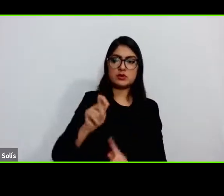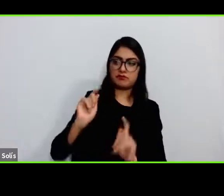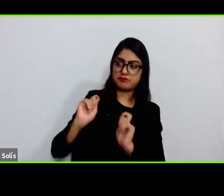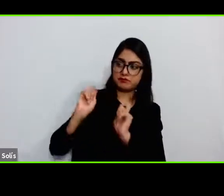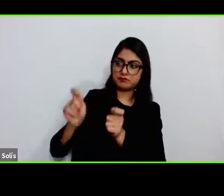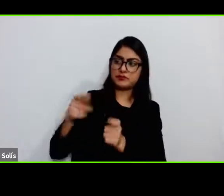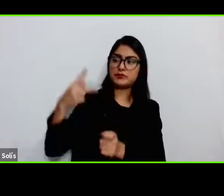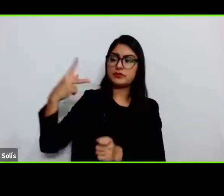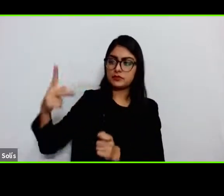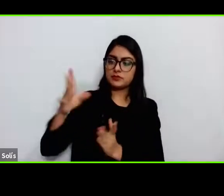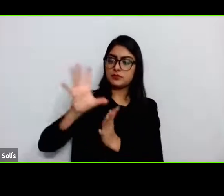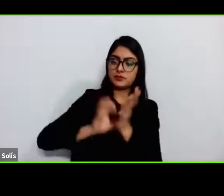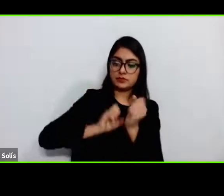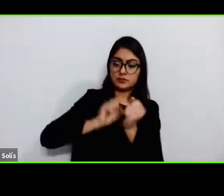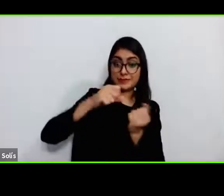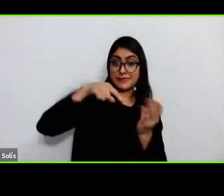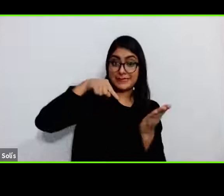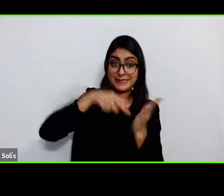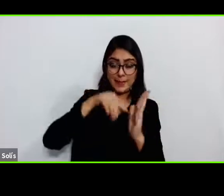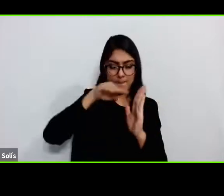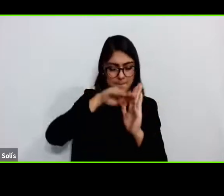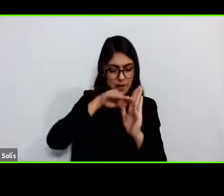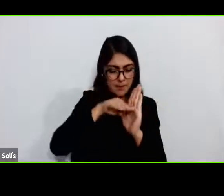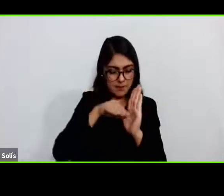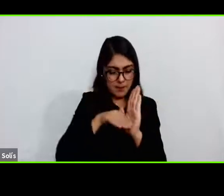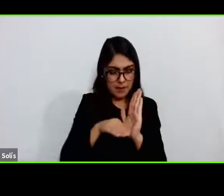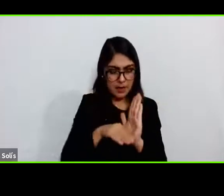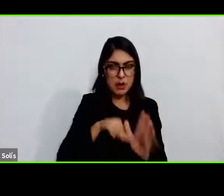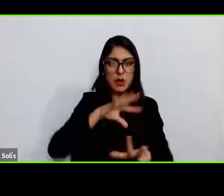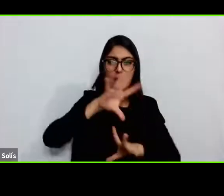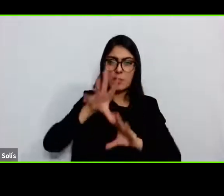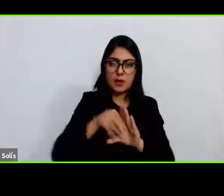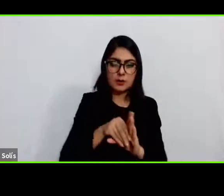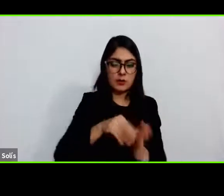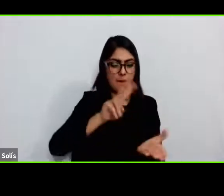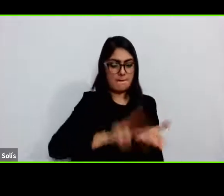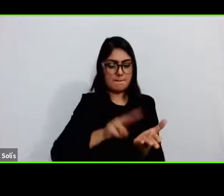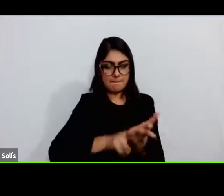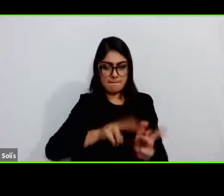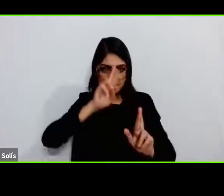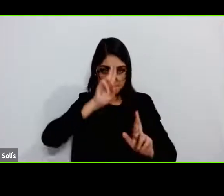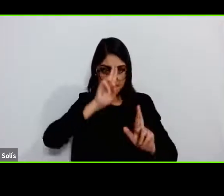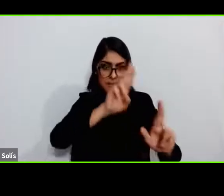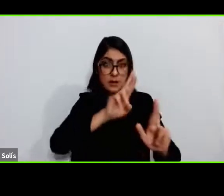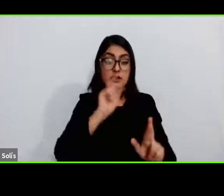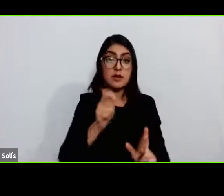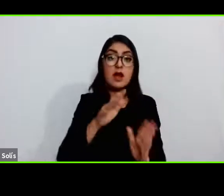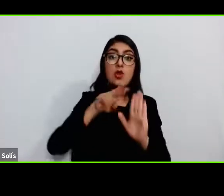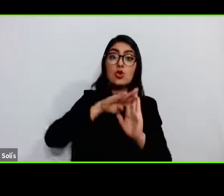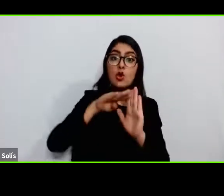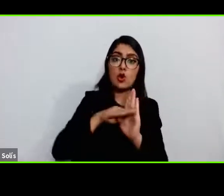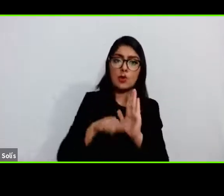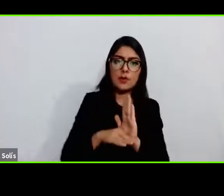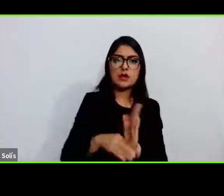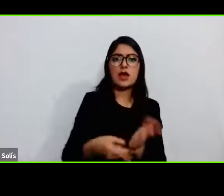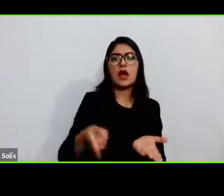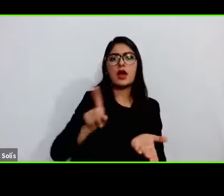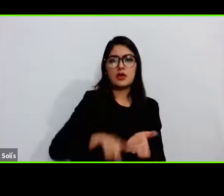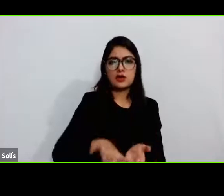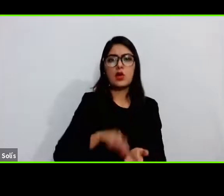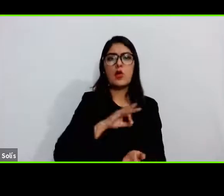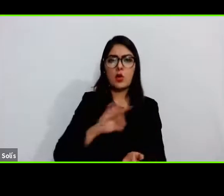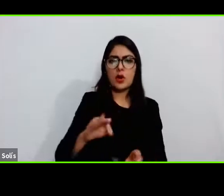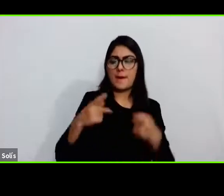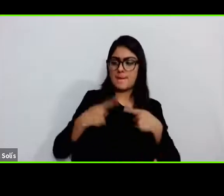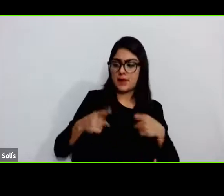normativo a la Constitución, es que, y es, digamos, el Poder Judicial en general, que las normas pueden empezar a ser reclamadas